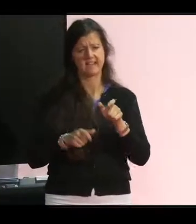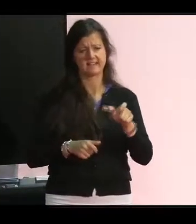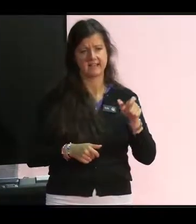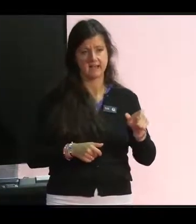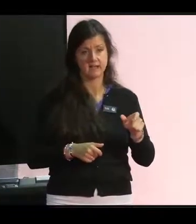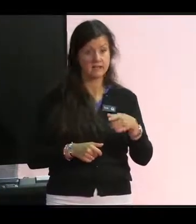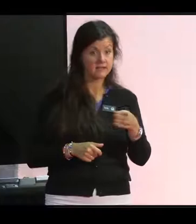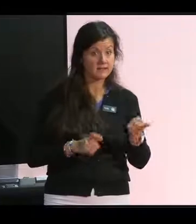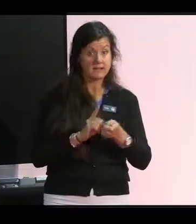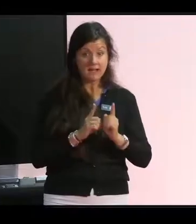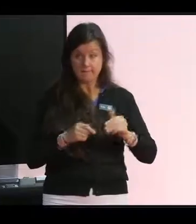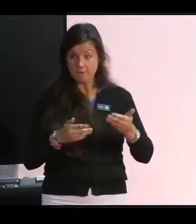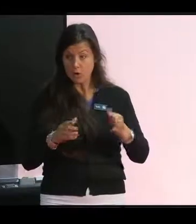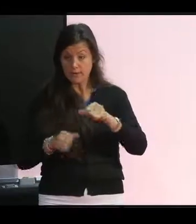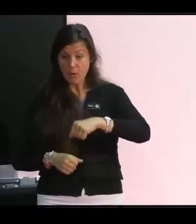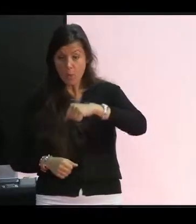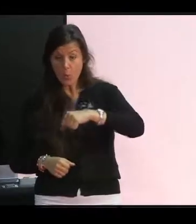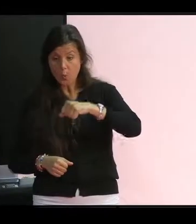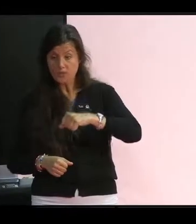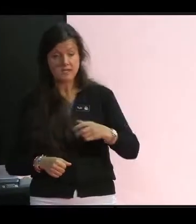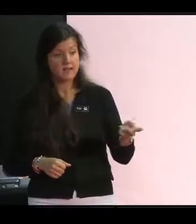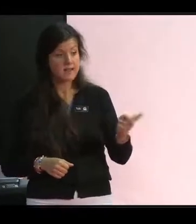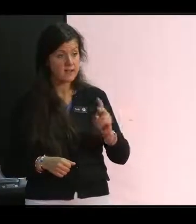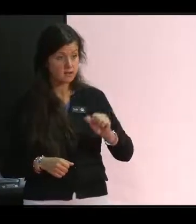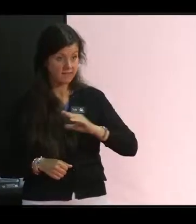kasse eller det ska finnas någonting som formar.